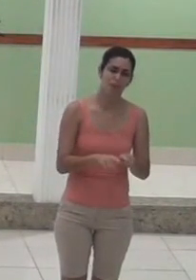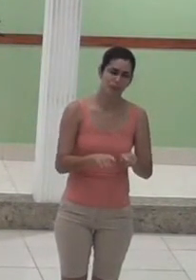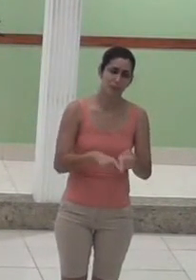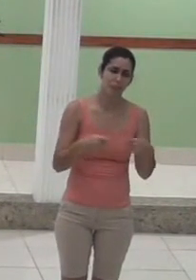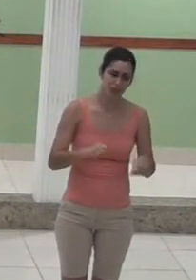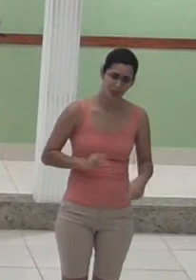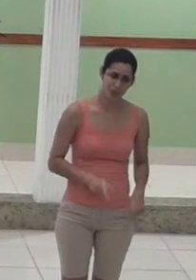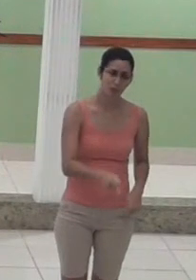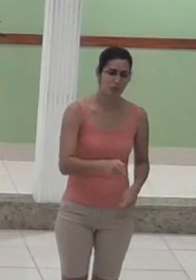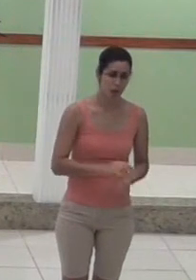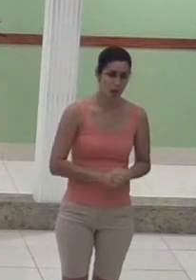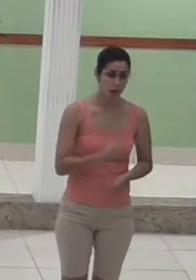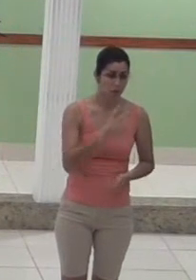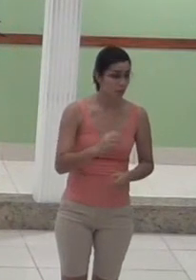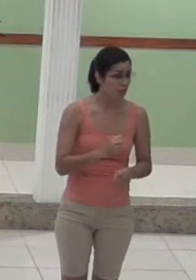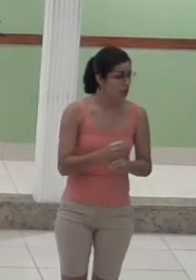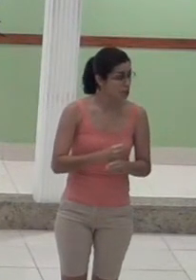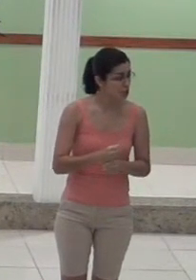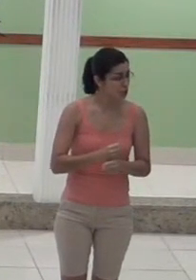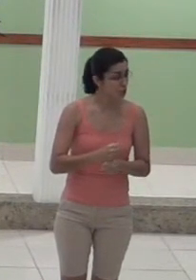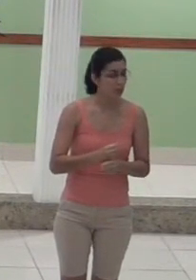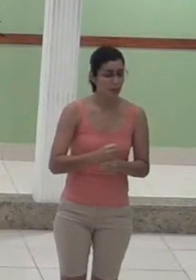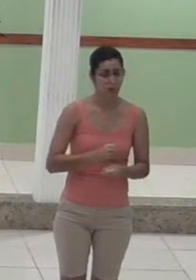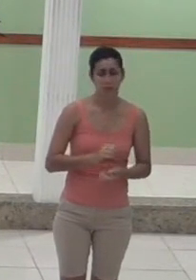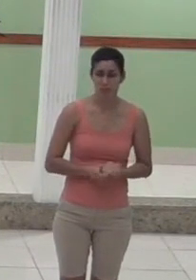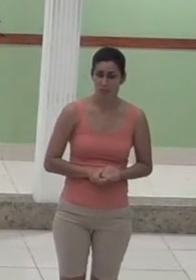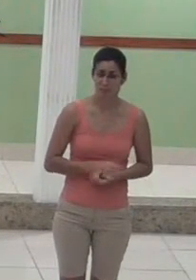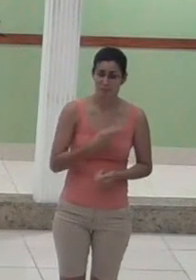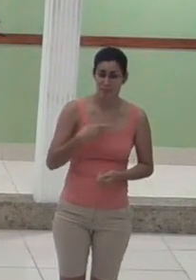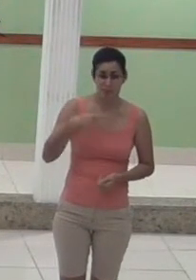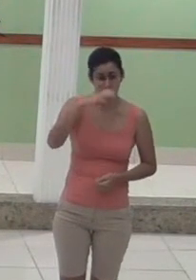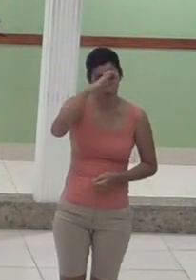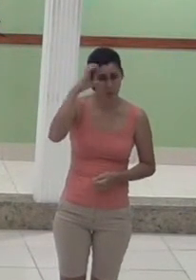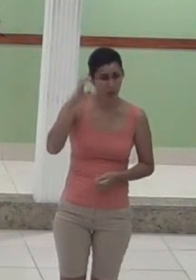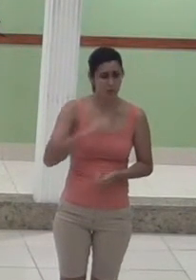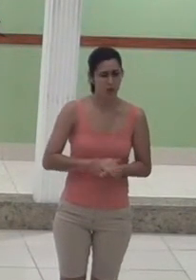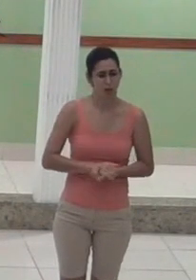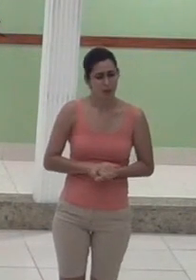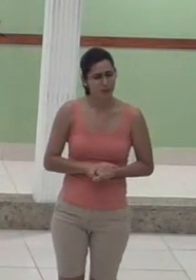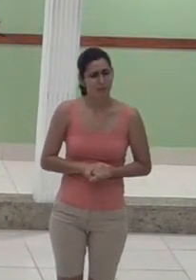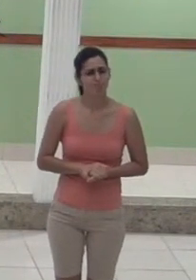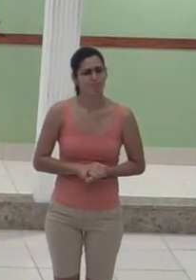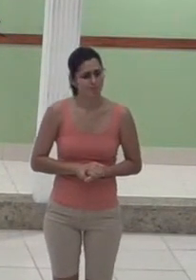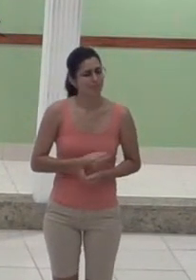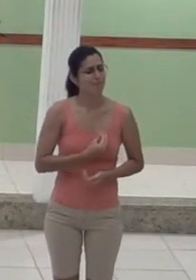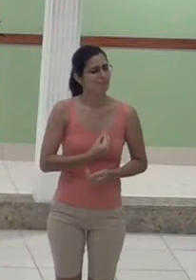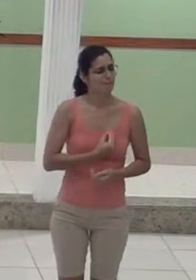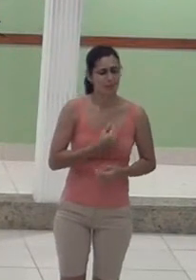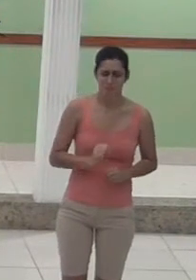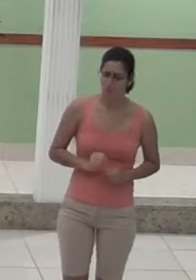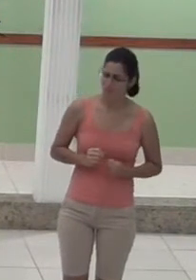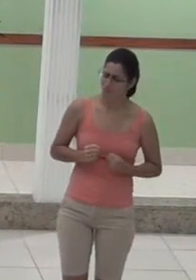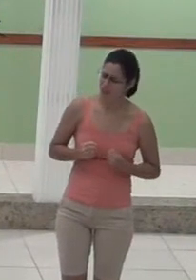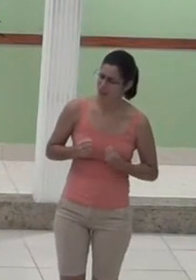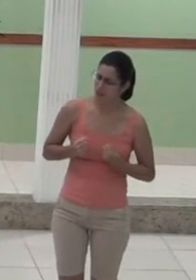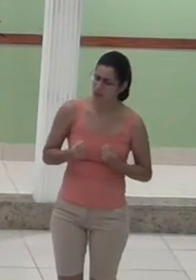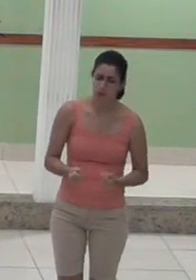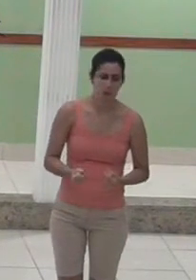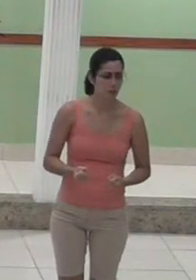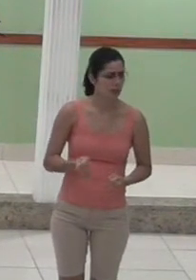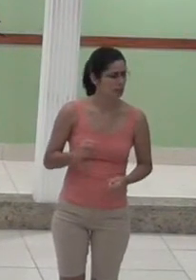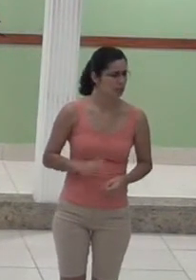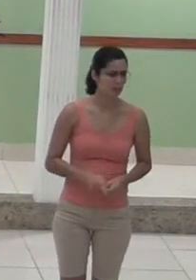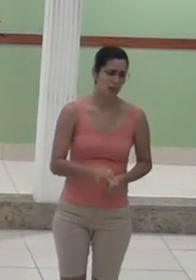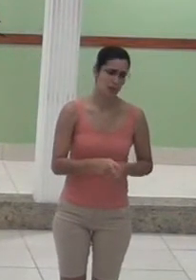anos... Como é do conhecimento de todos, o pastor Eduardo, meu esposo, deu a vida por esta igreja. E